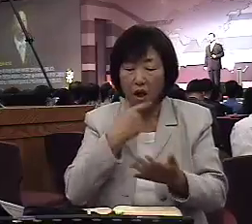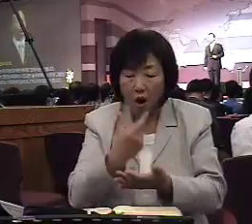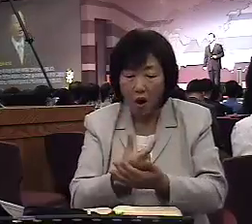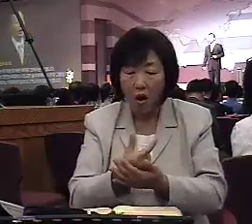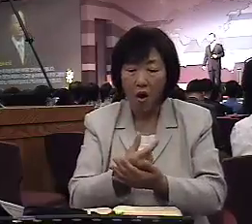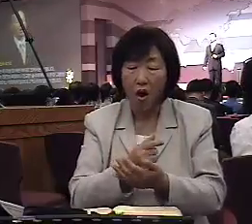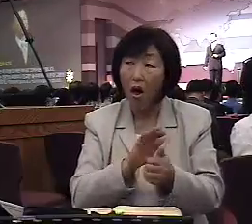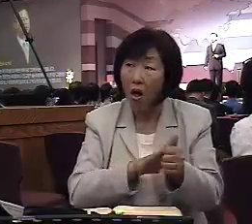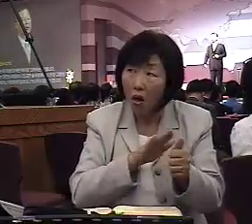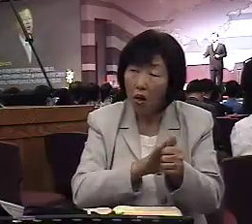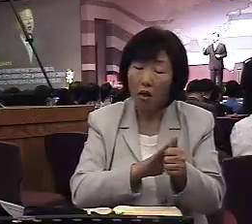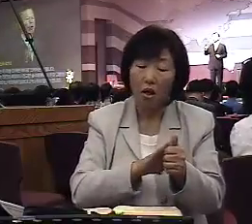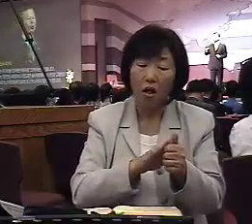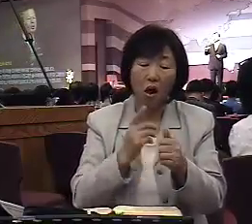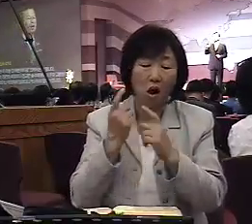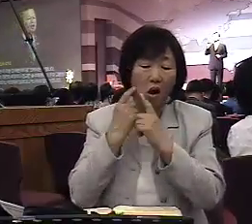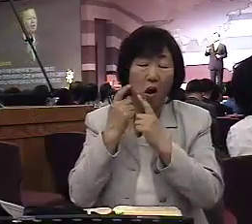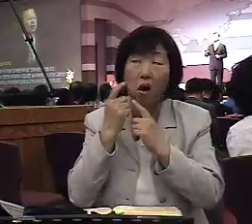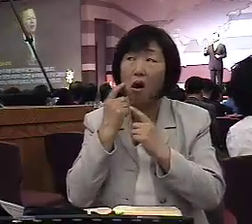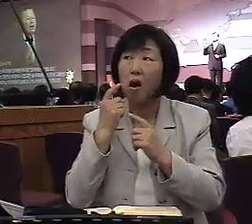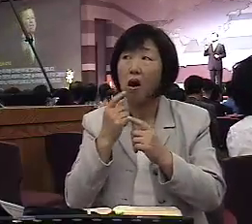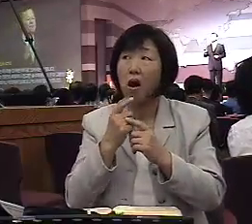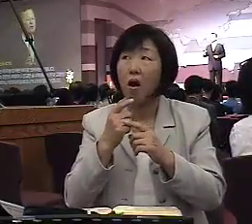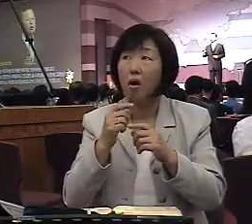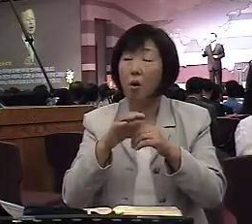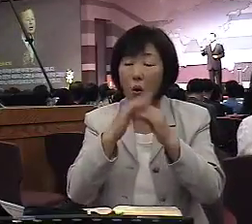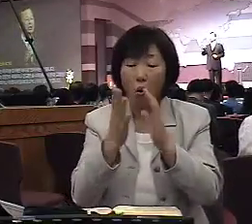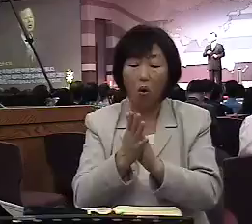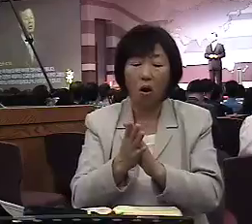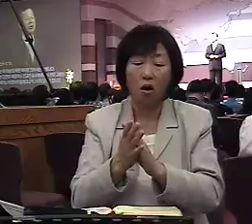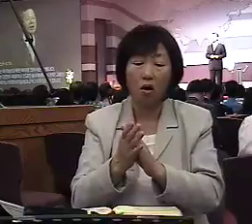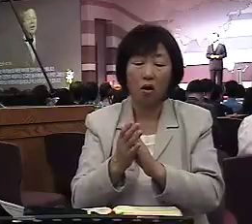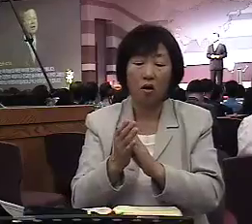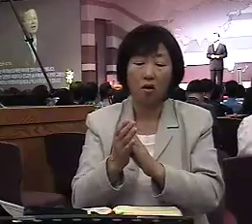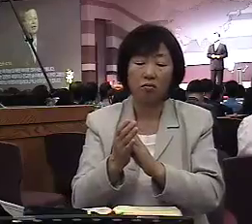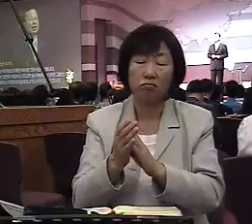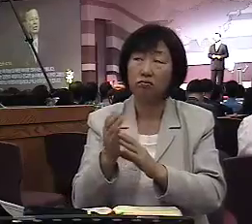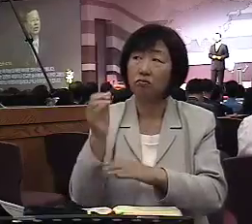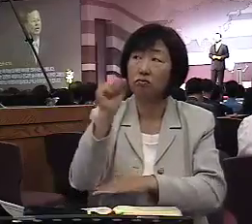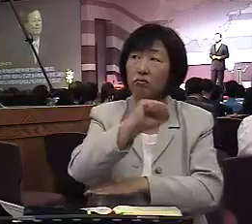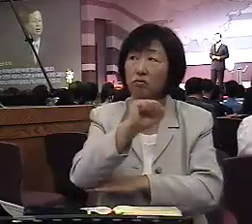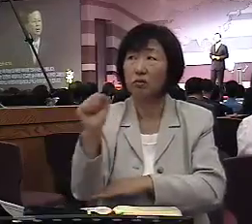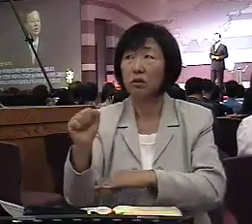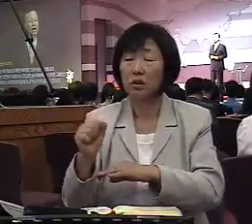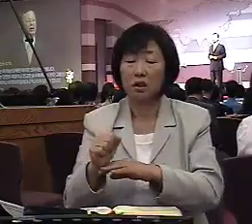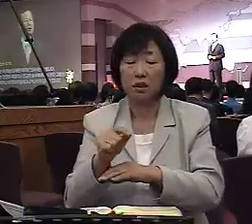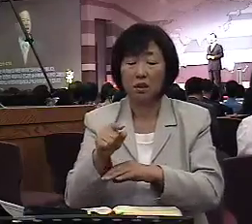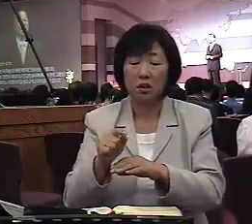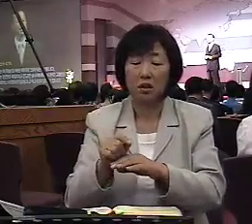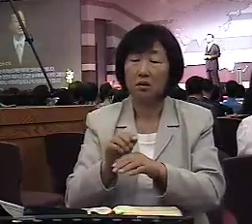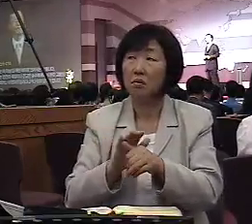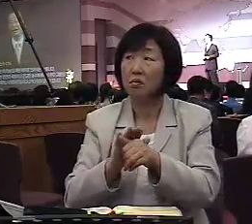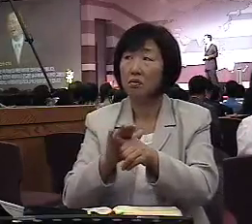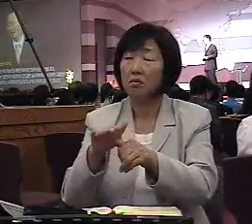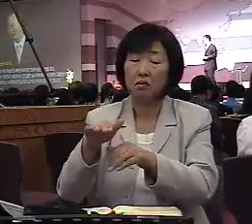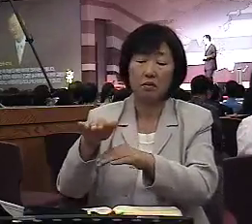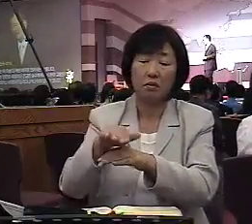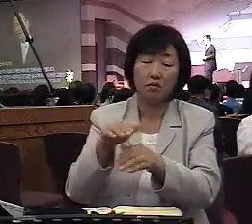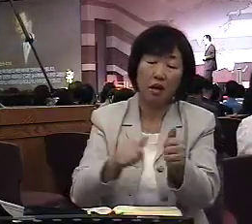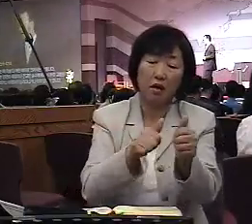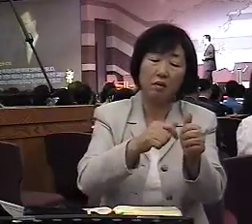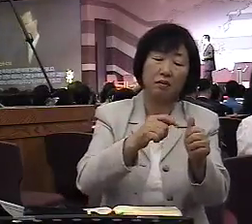간교한 술수에 빠져서 온갖 교훈의 풍조에 흔들리거나 이리저리 밀려다니거나 하지 말아야